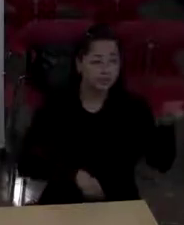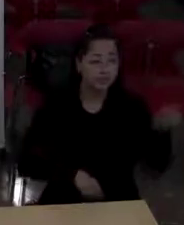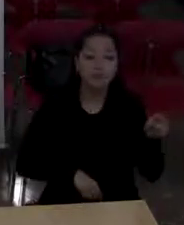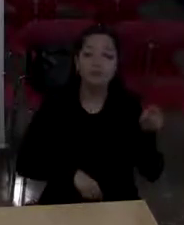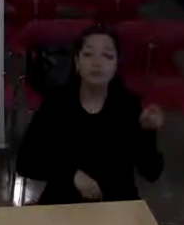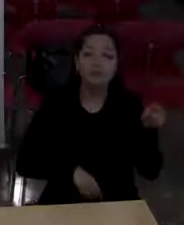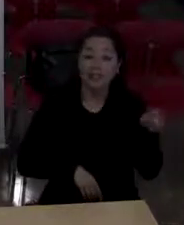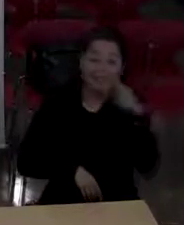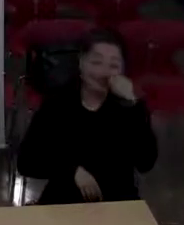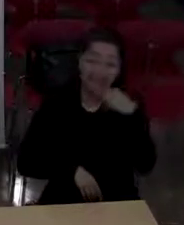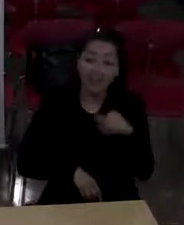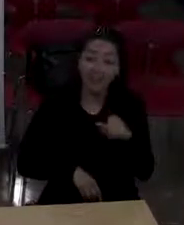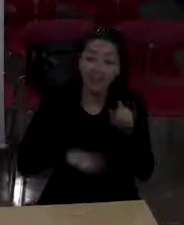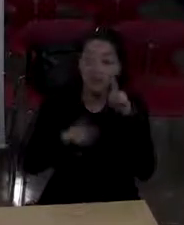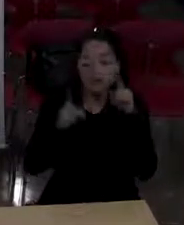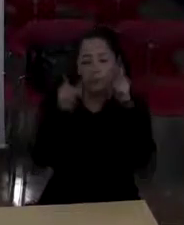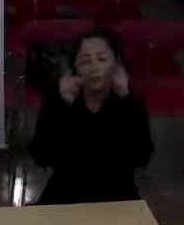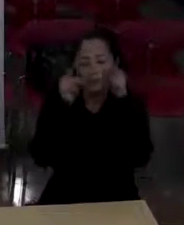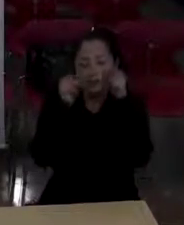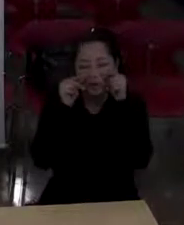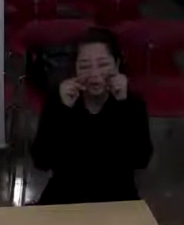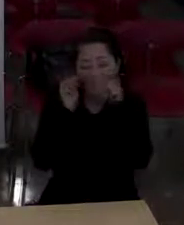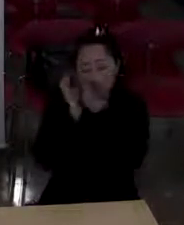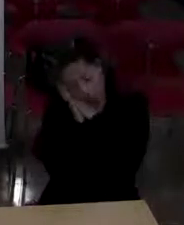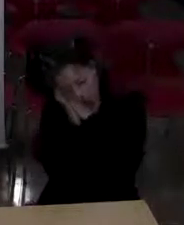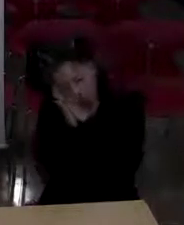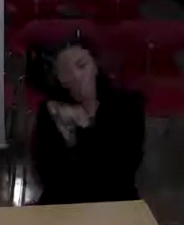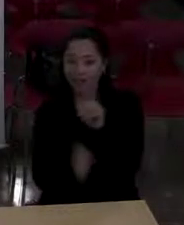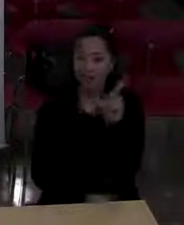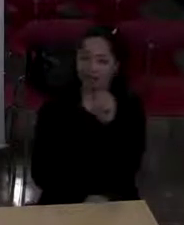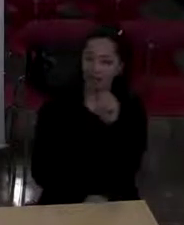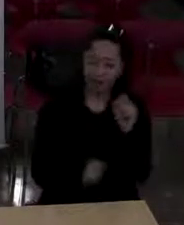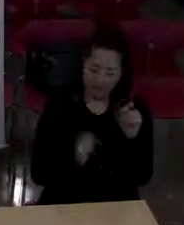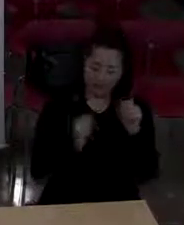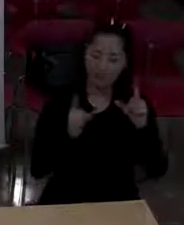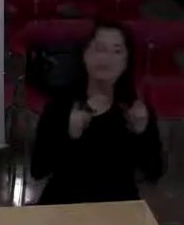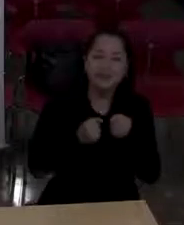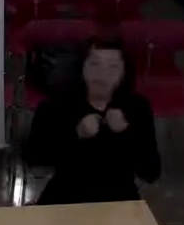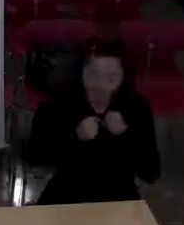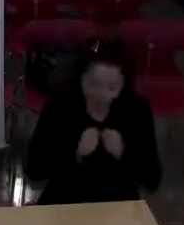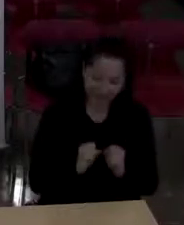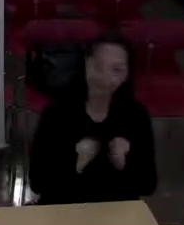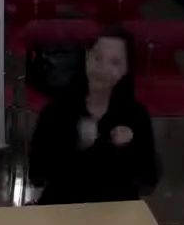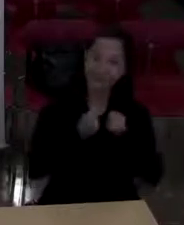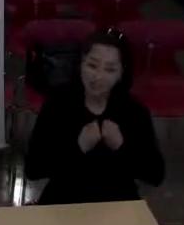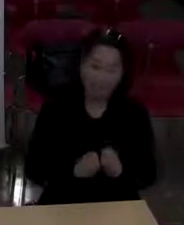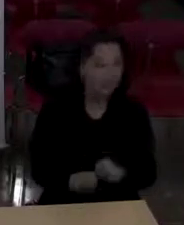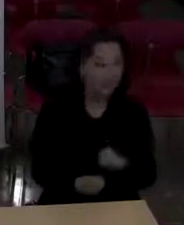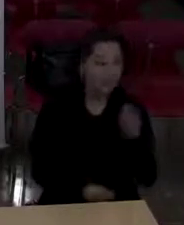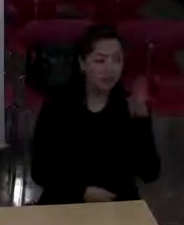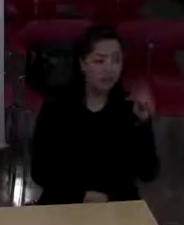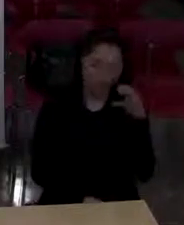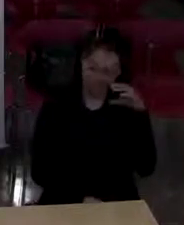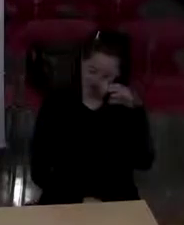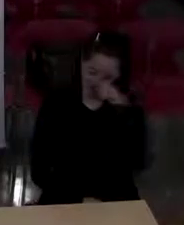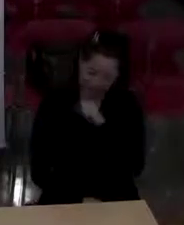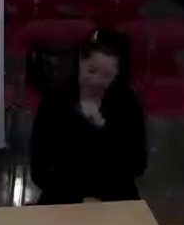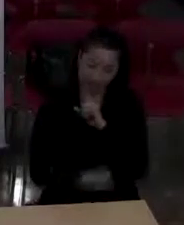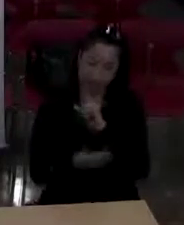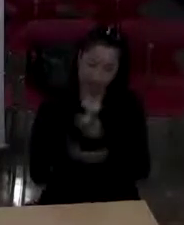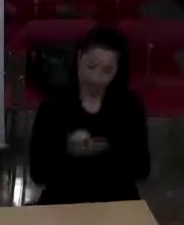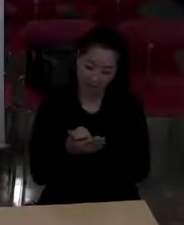sus pares y ella sigue. Al final ya empieza a verse como un poquito cansada y ya pues los pares también pues interrumpen el video,